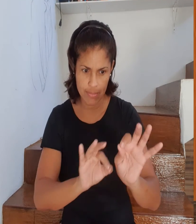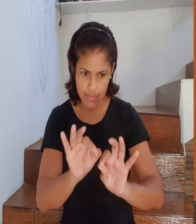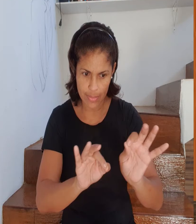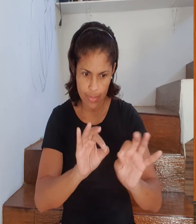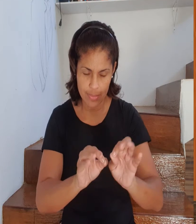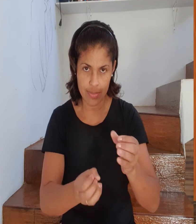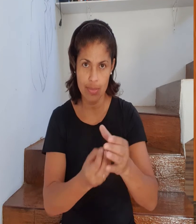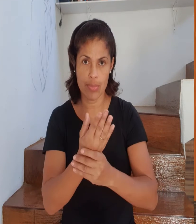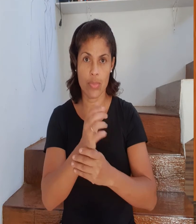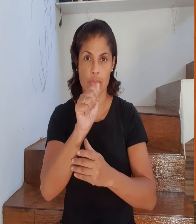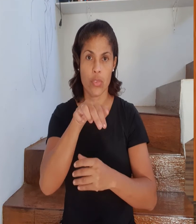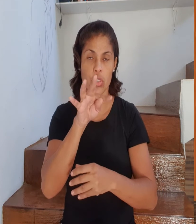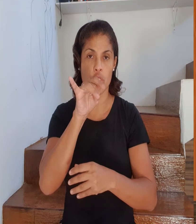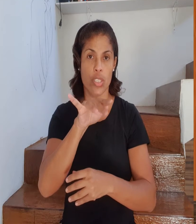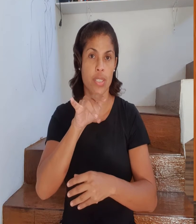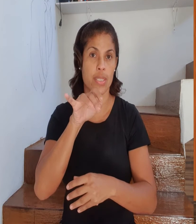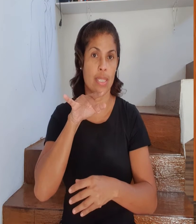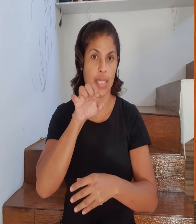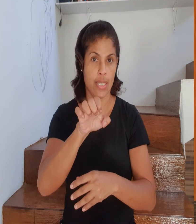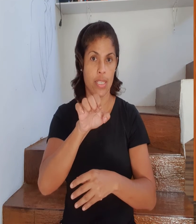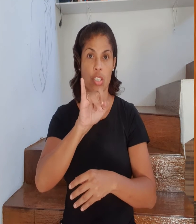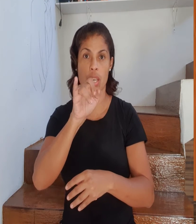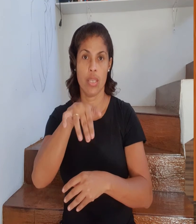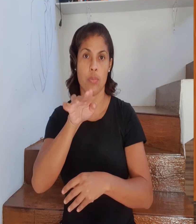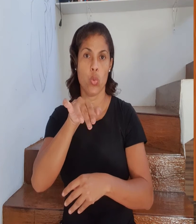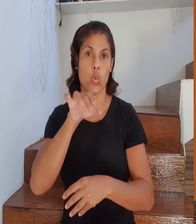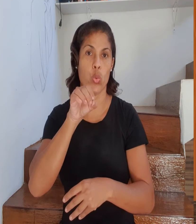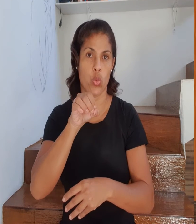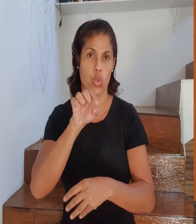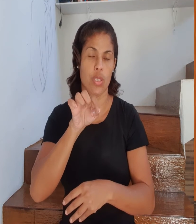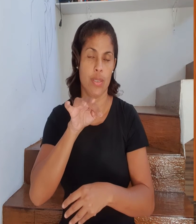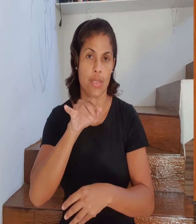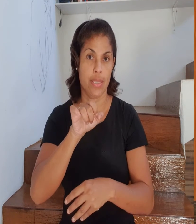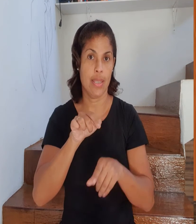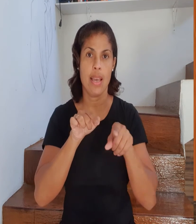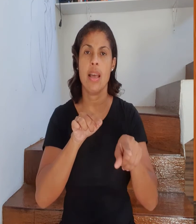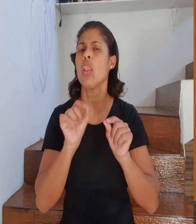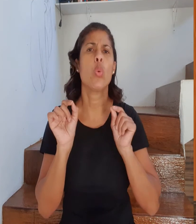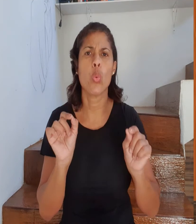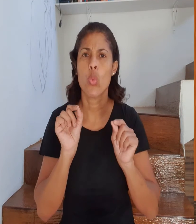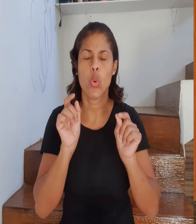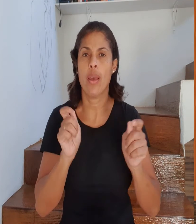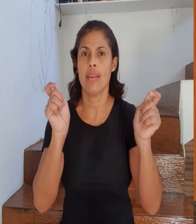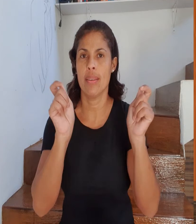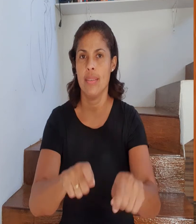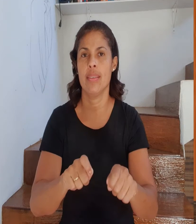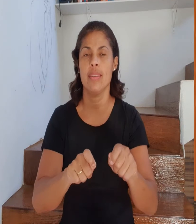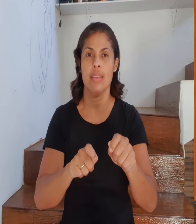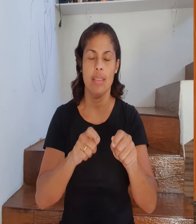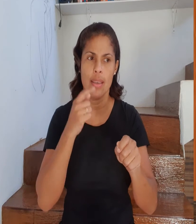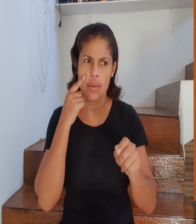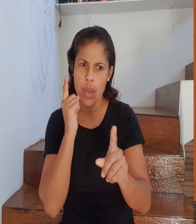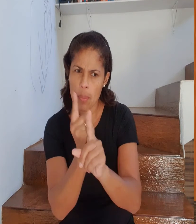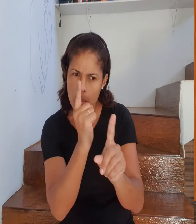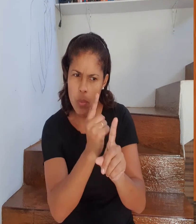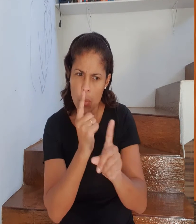são preservadas a antigenicidade e a imunogenicidade dos patógenos, ou seja, sua